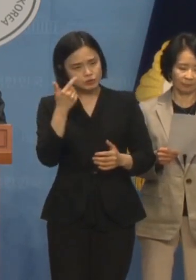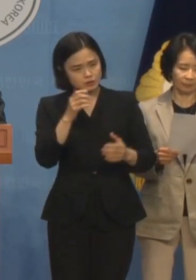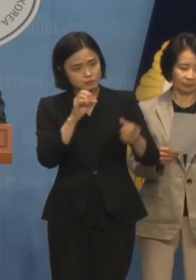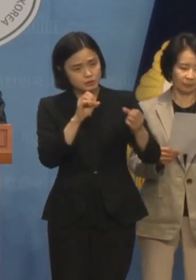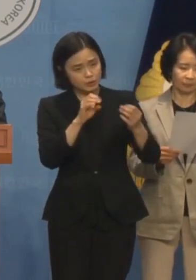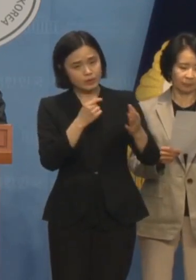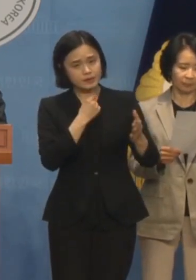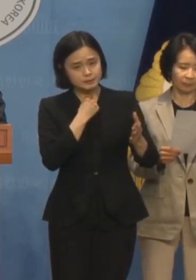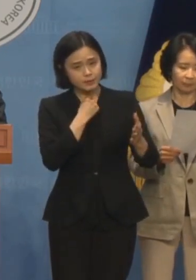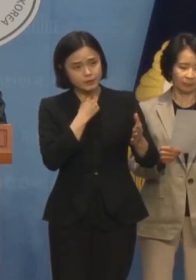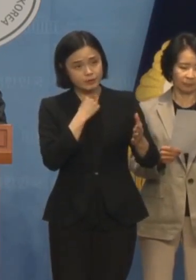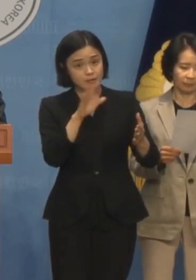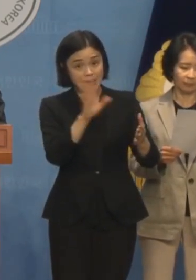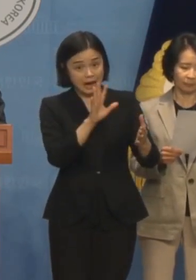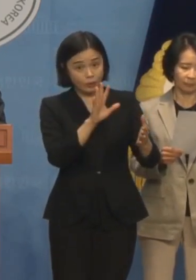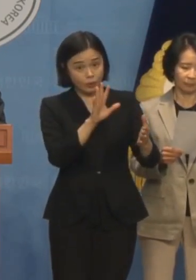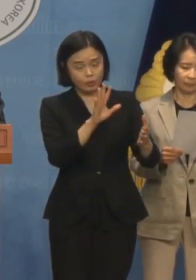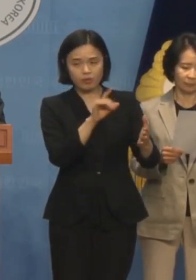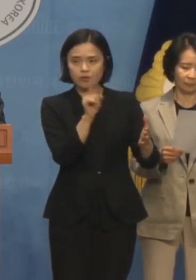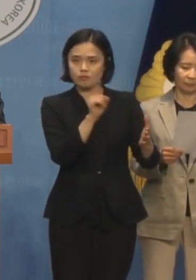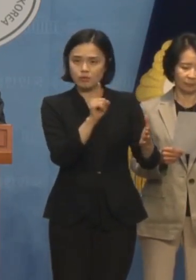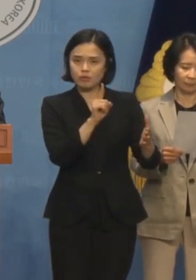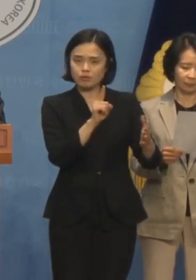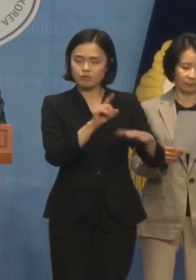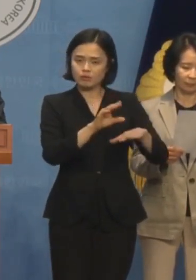방통위, 방심위 공격이었습니다.